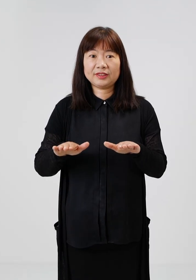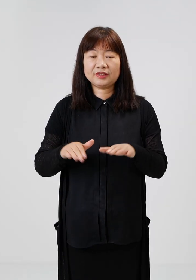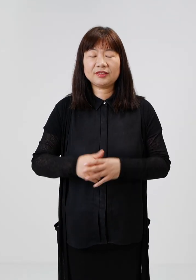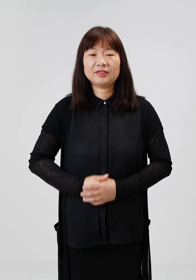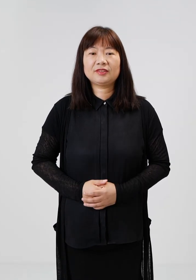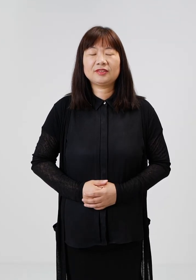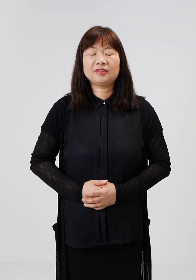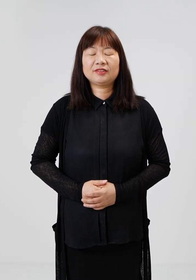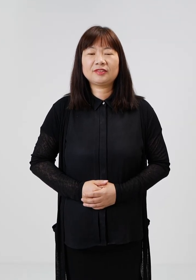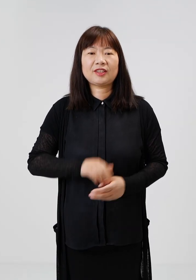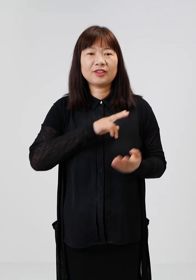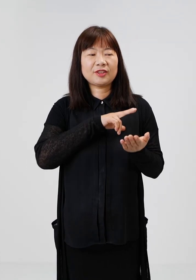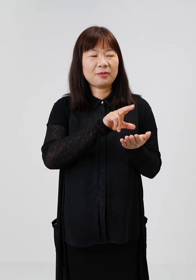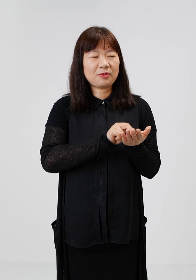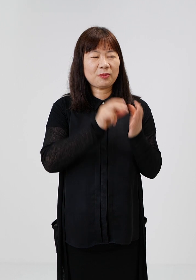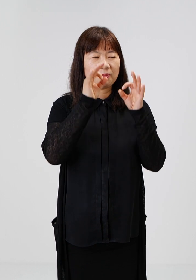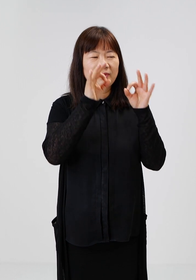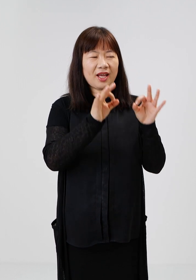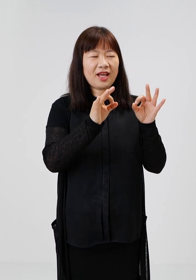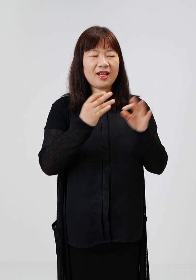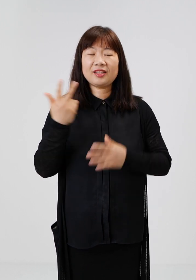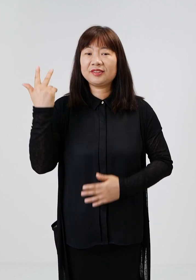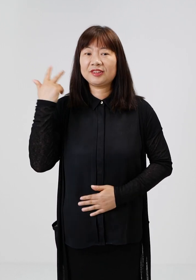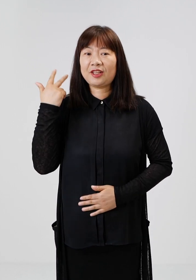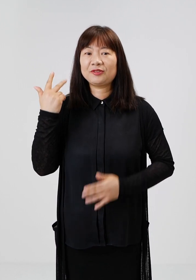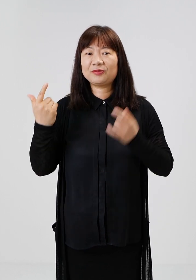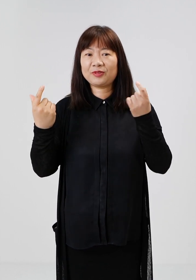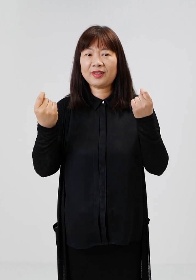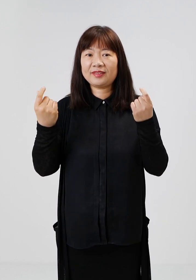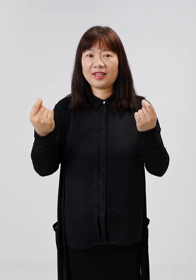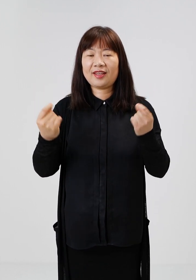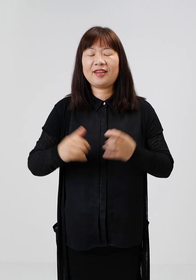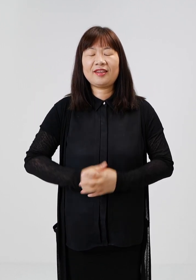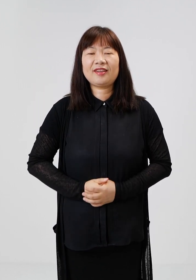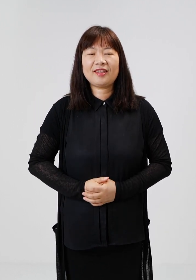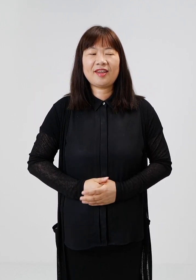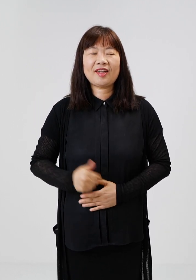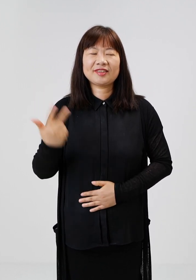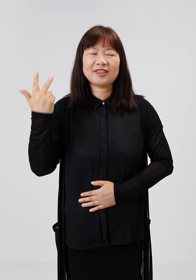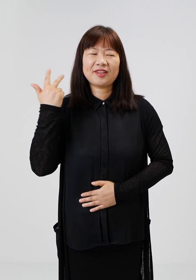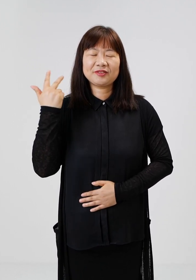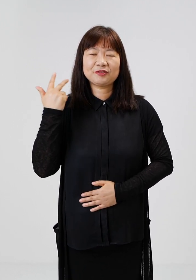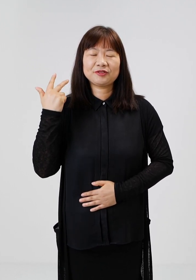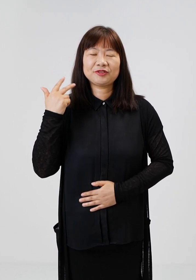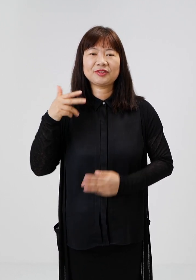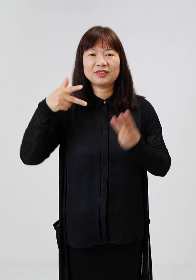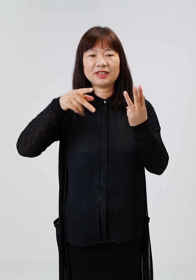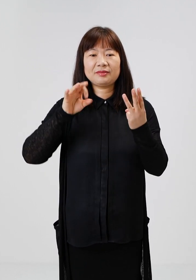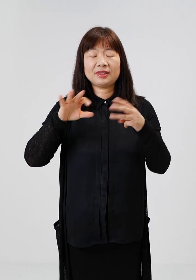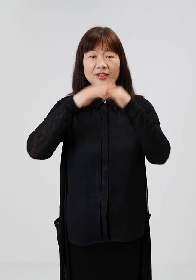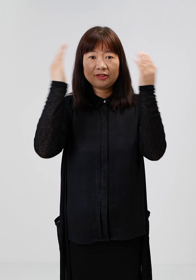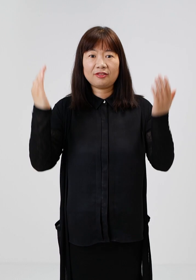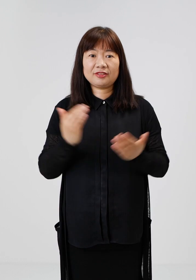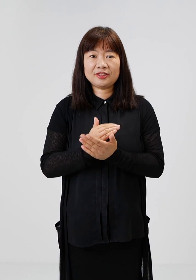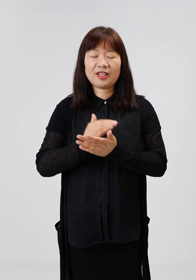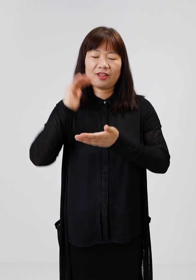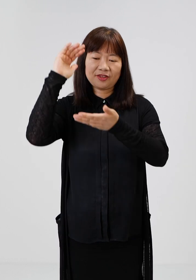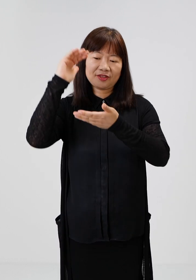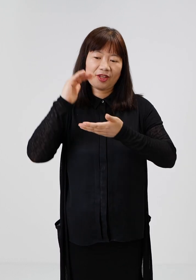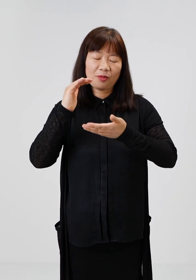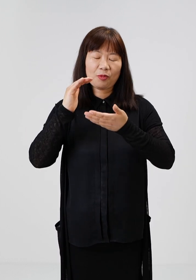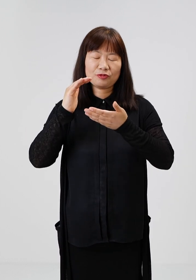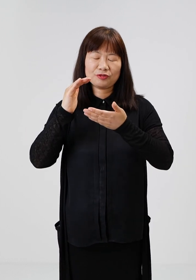오늘 제목이 지난주하고 같죠. 지난주는 사실 3장 전체에